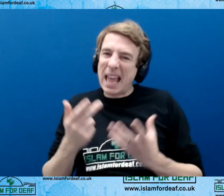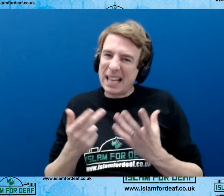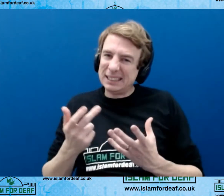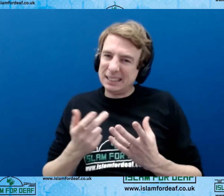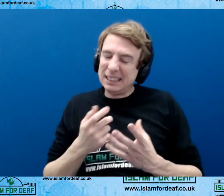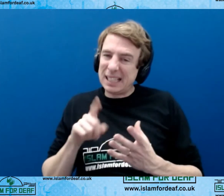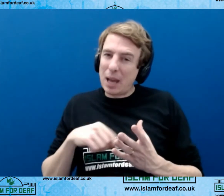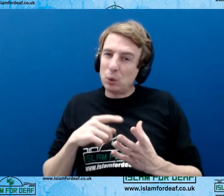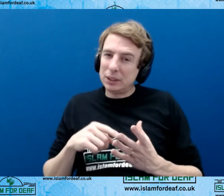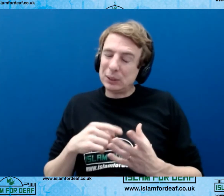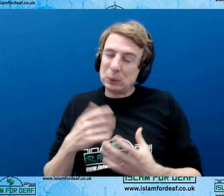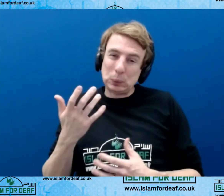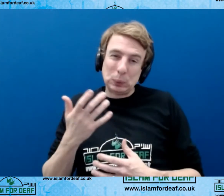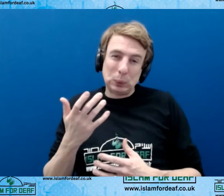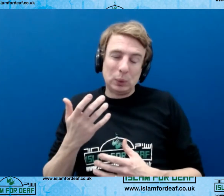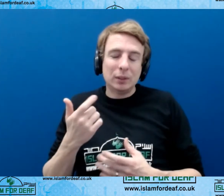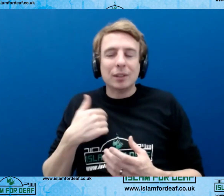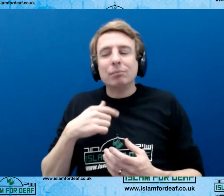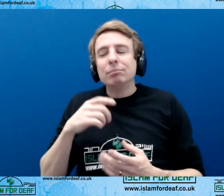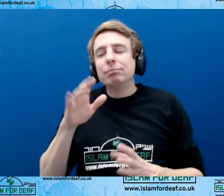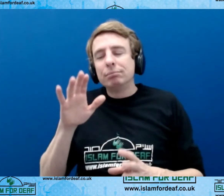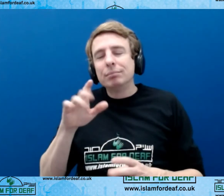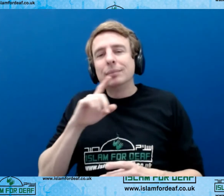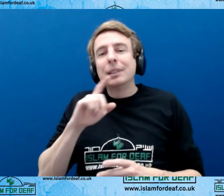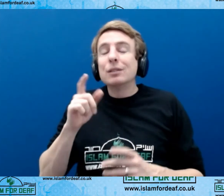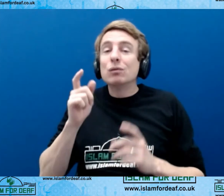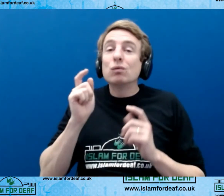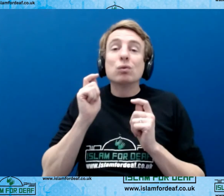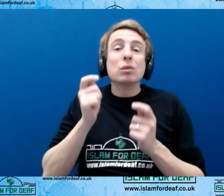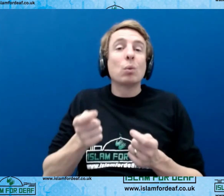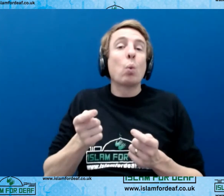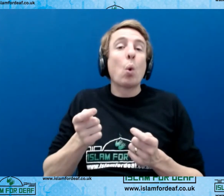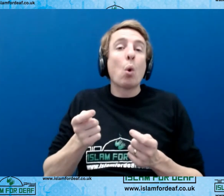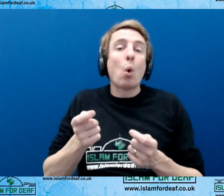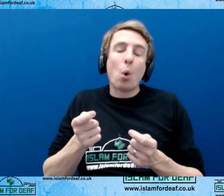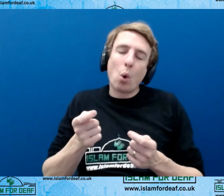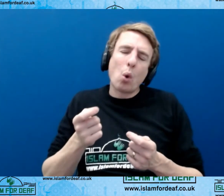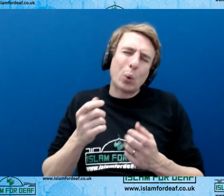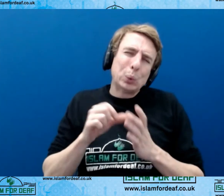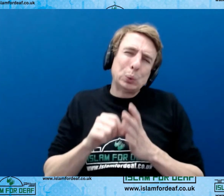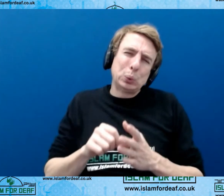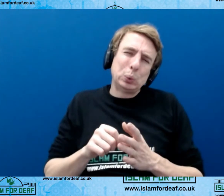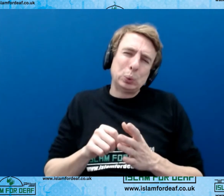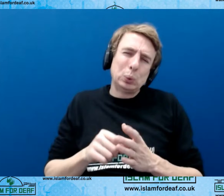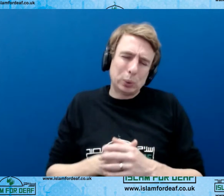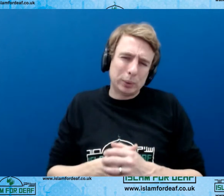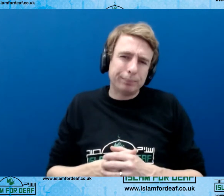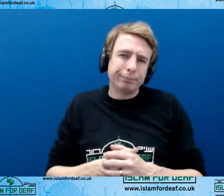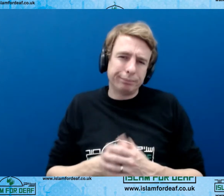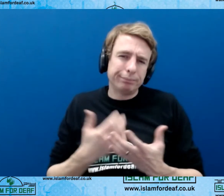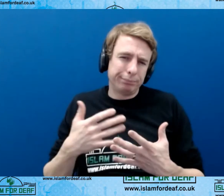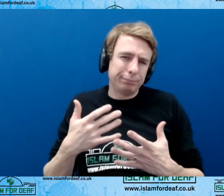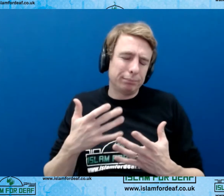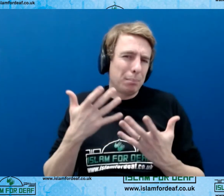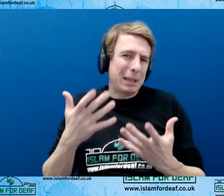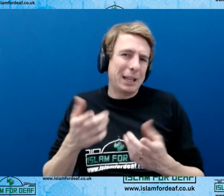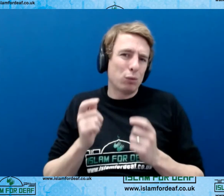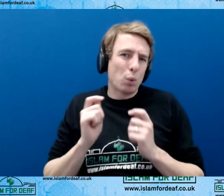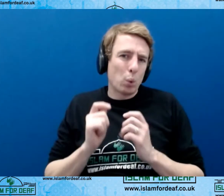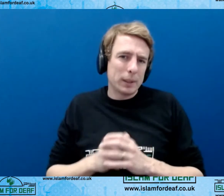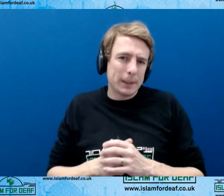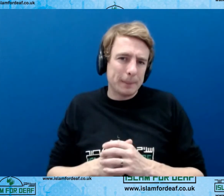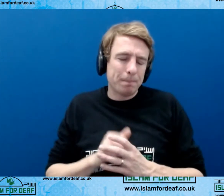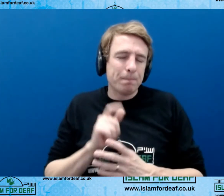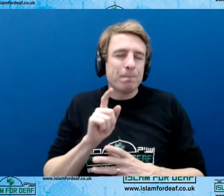fasting. والصبر عن معصية الله. And also having patience upon disobedience to Allah the Most